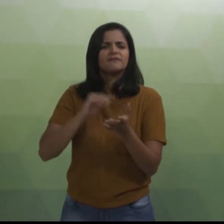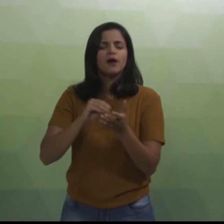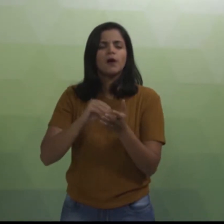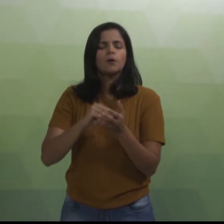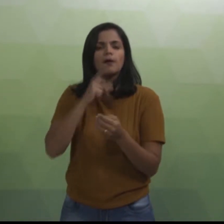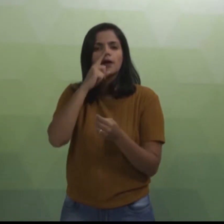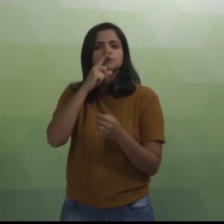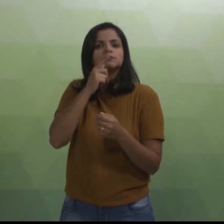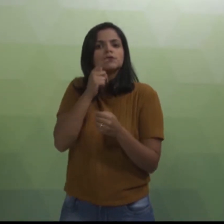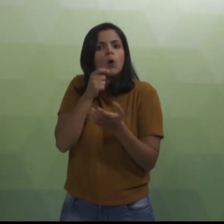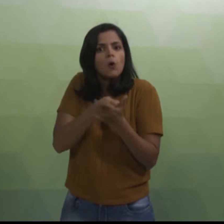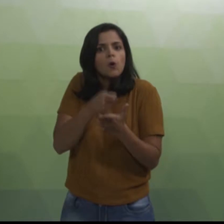do espaço.